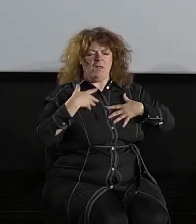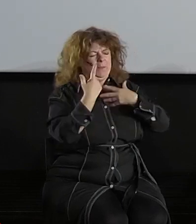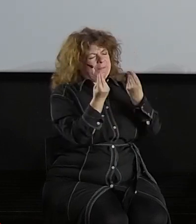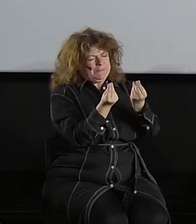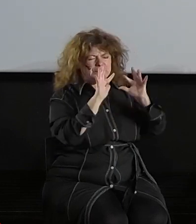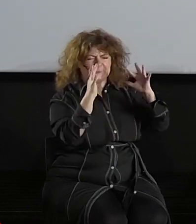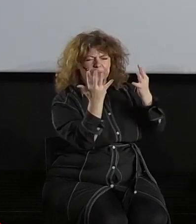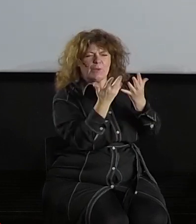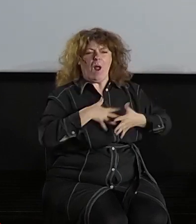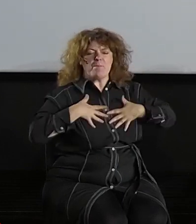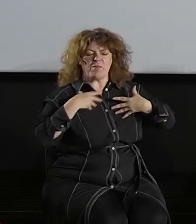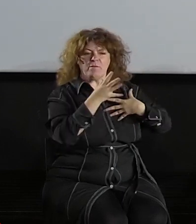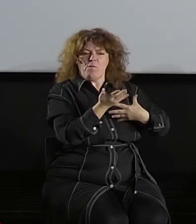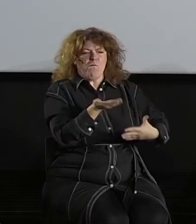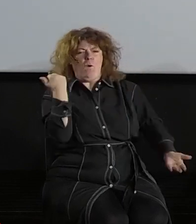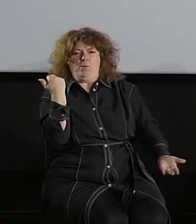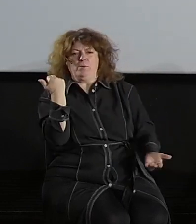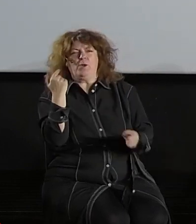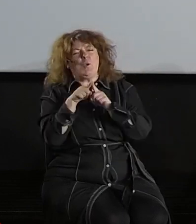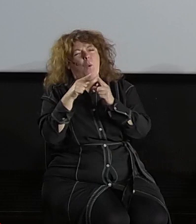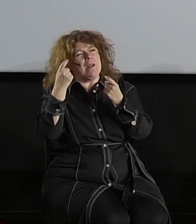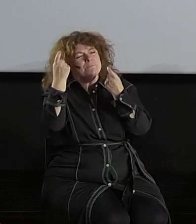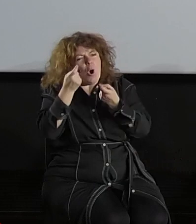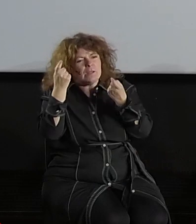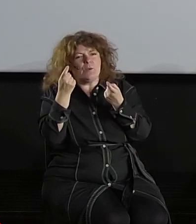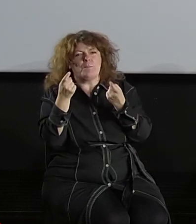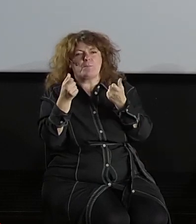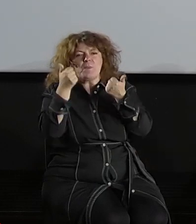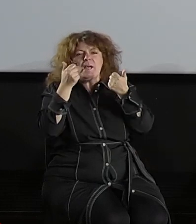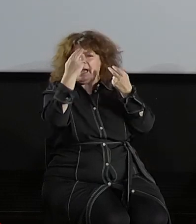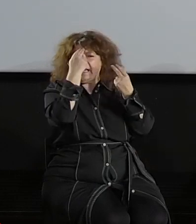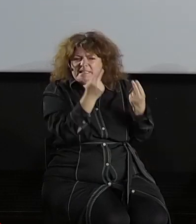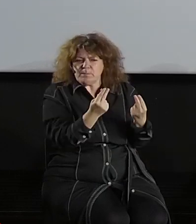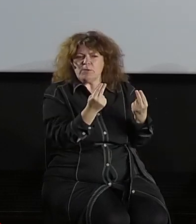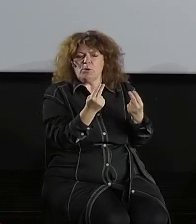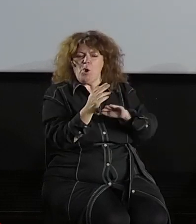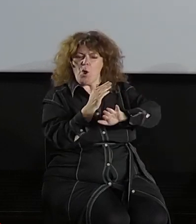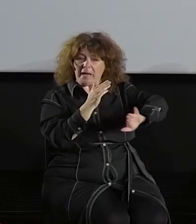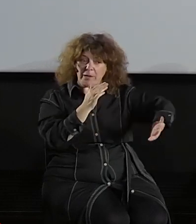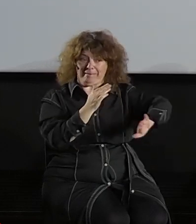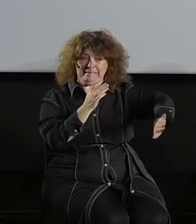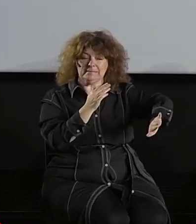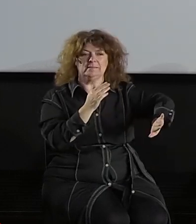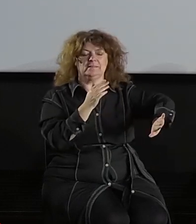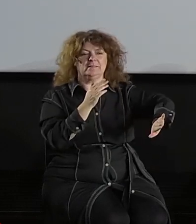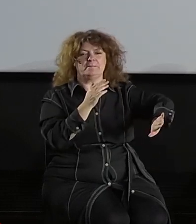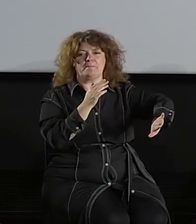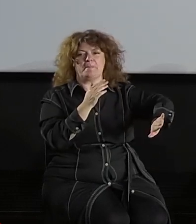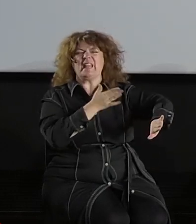en esta emoción y lo hemos tratado de tratar con tanto respeto que lo hemos renunciado y que los y que lo que queremos es